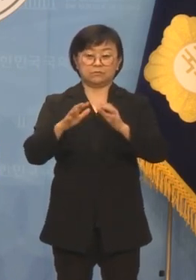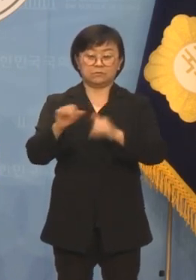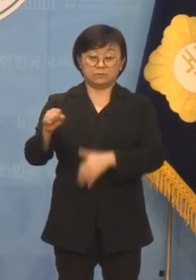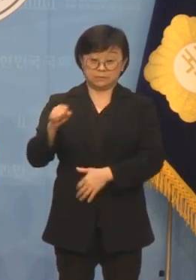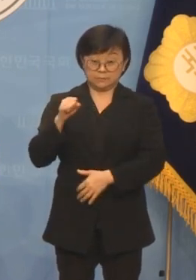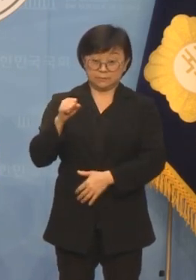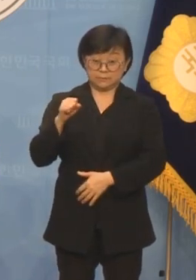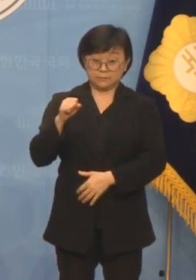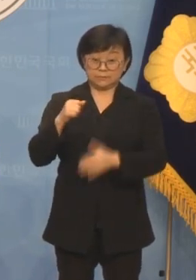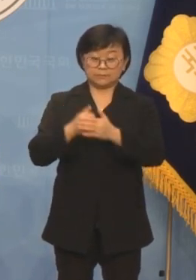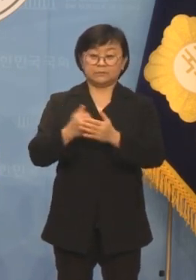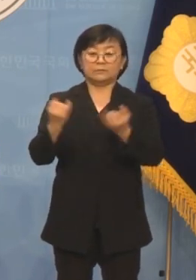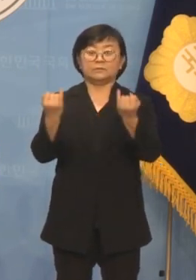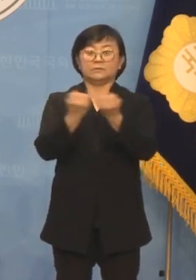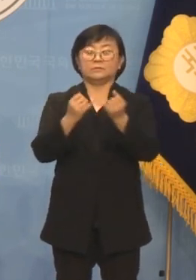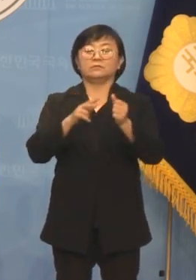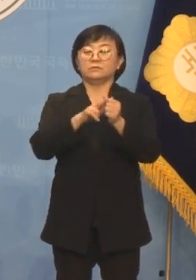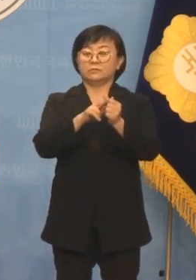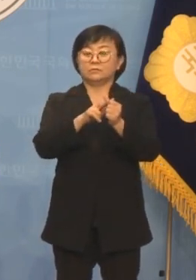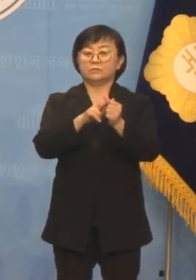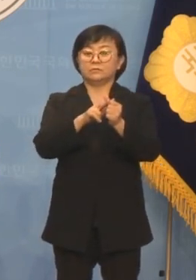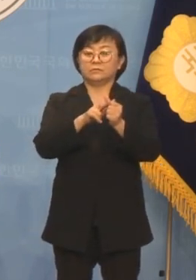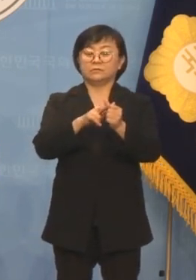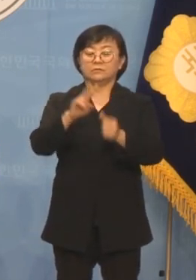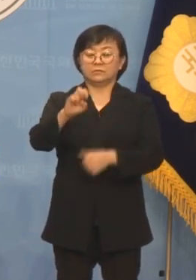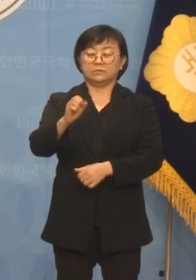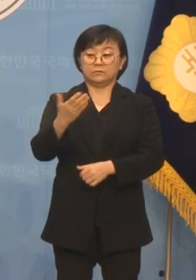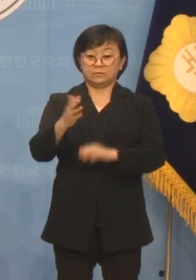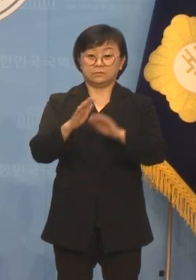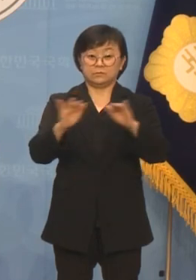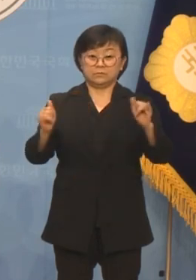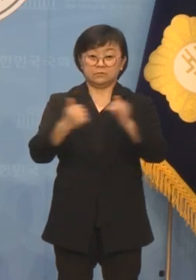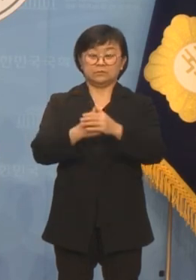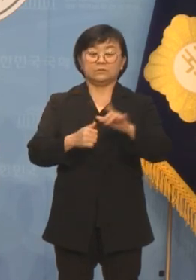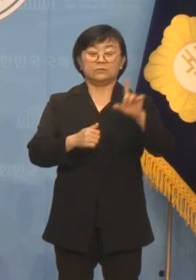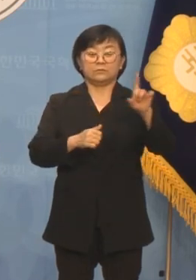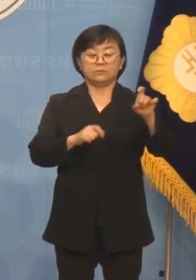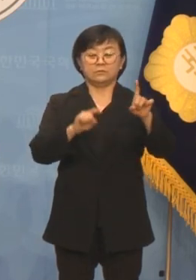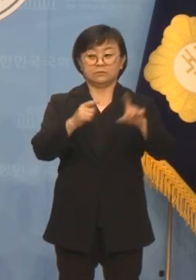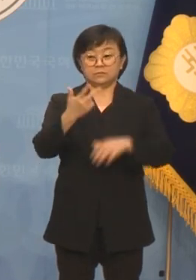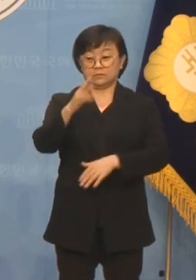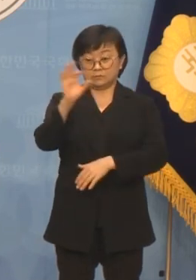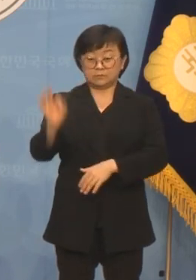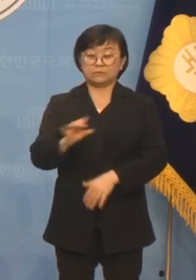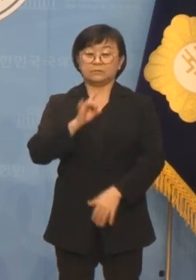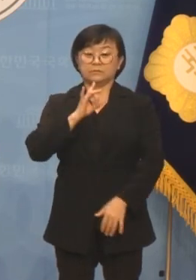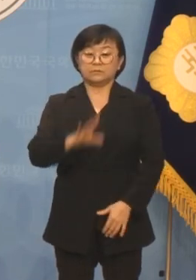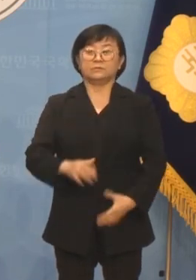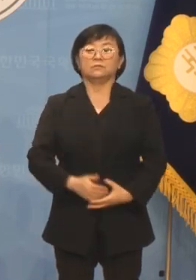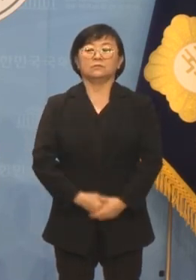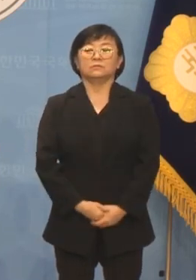국민의힘은 여성 후보가 29명으로 11.7%에 불과합니다.